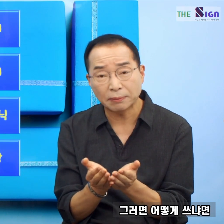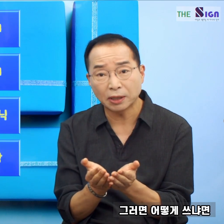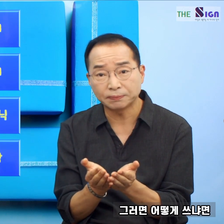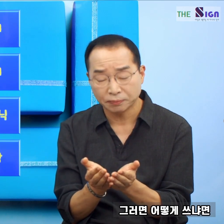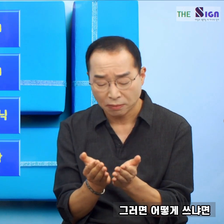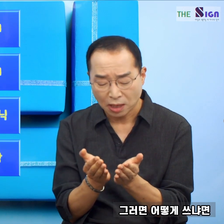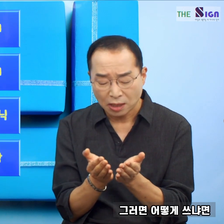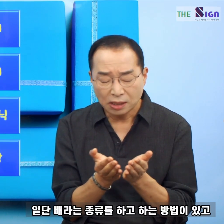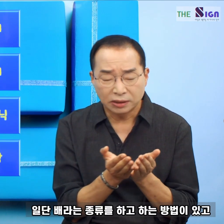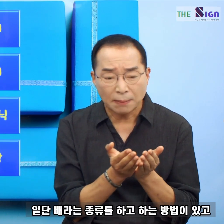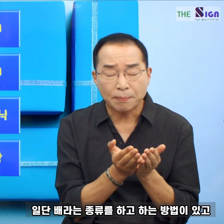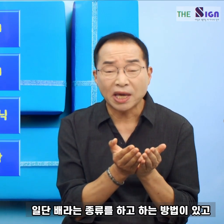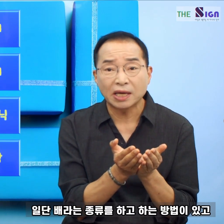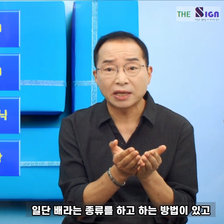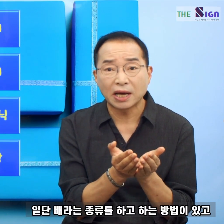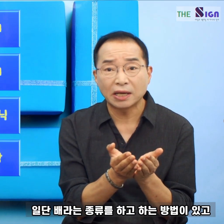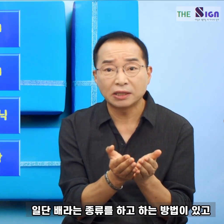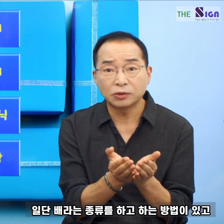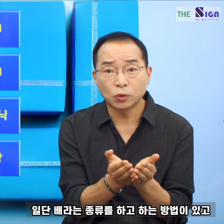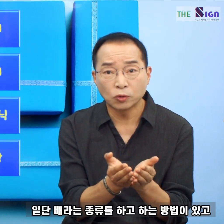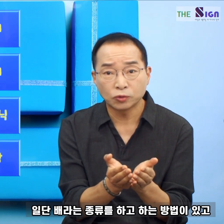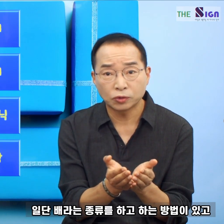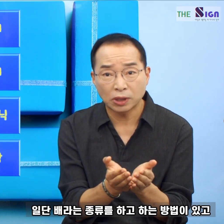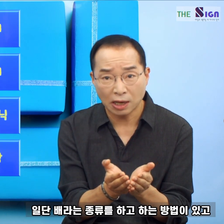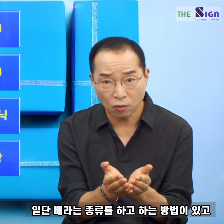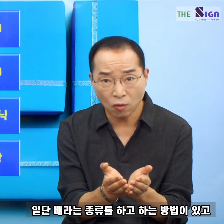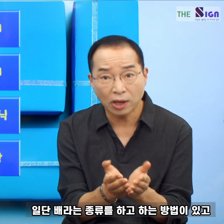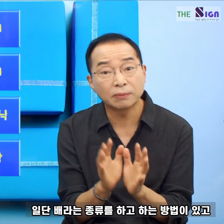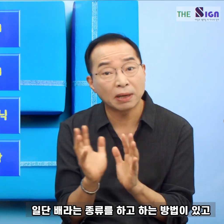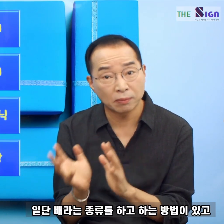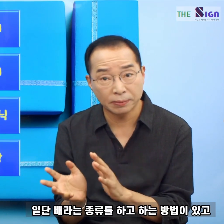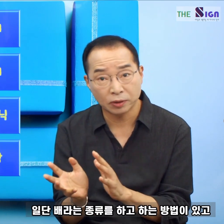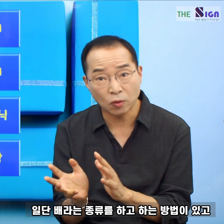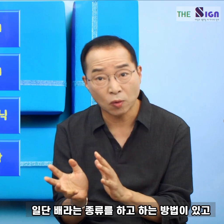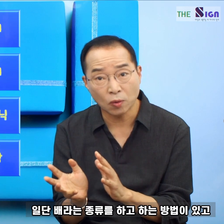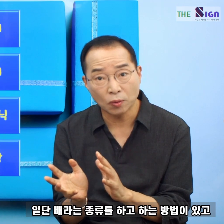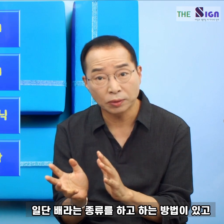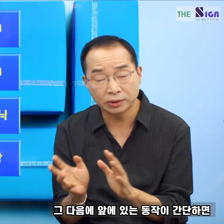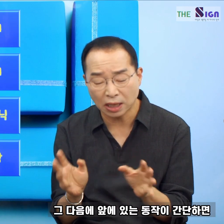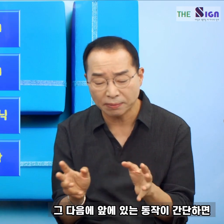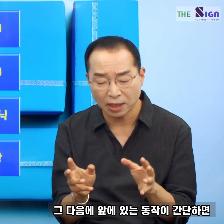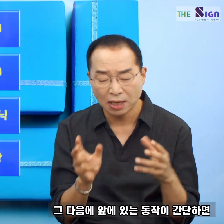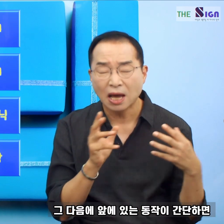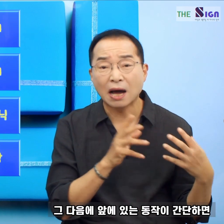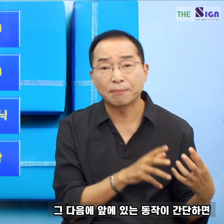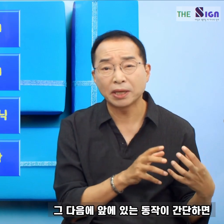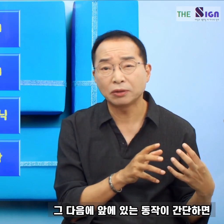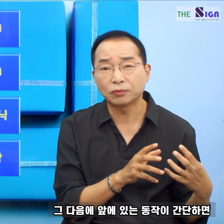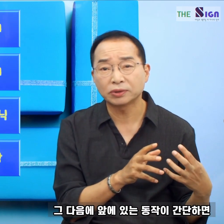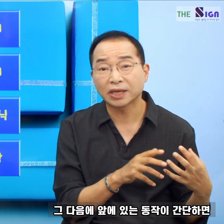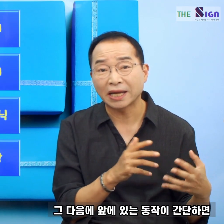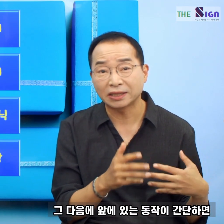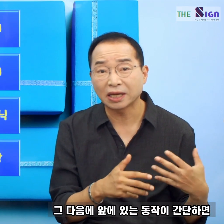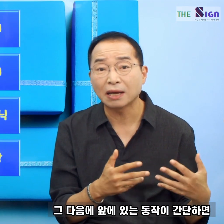쓰냐면 일단 배라는 종류를 하고 하는 방법이 있고 그 다음에 앞에 있는 동작이